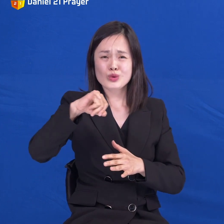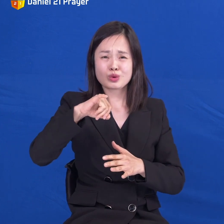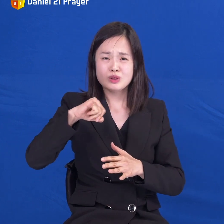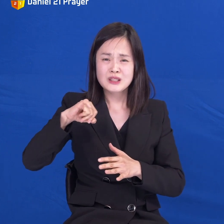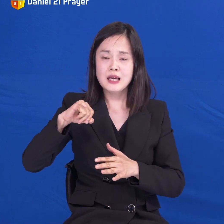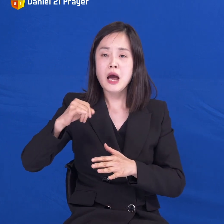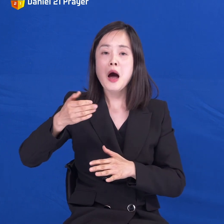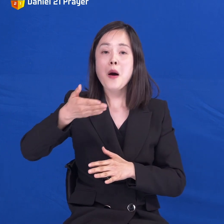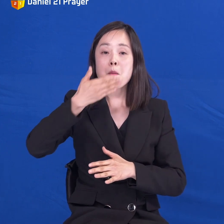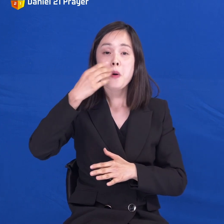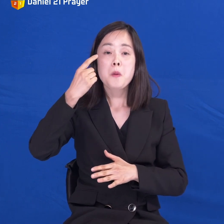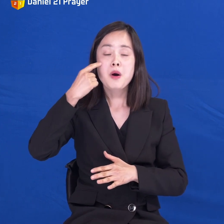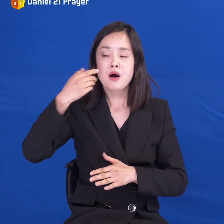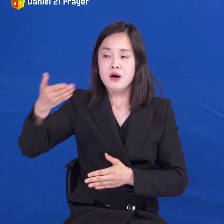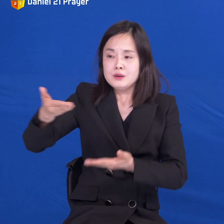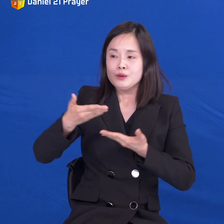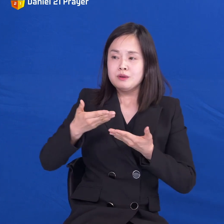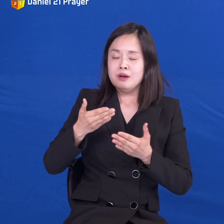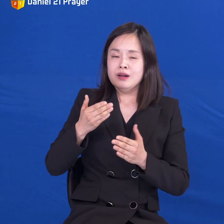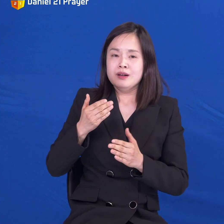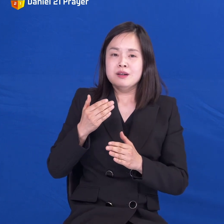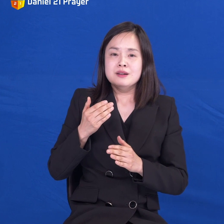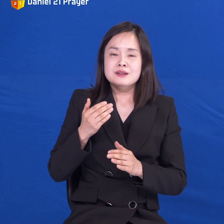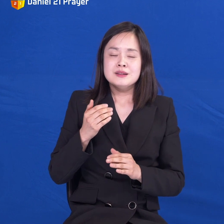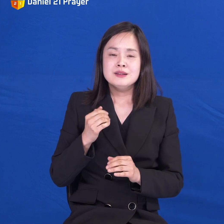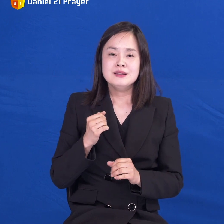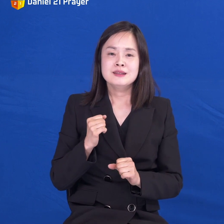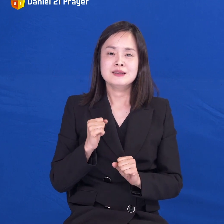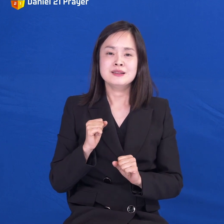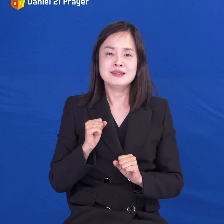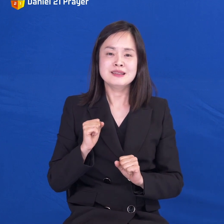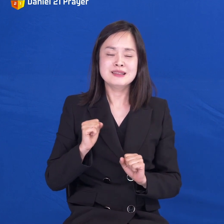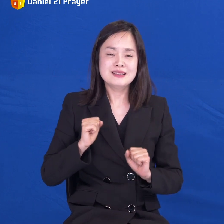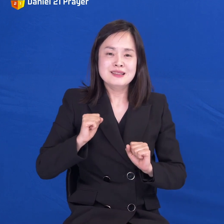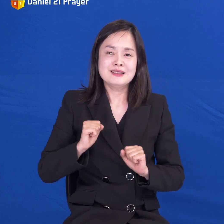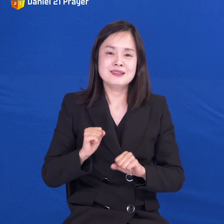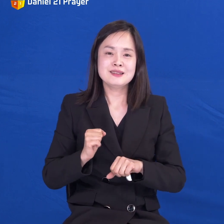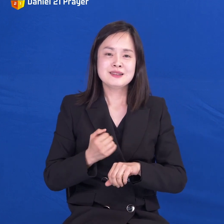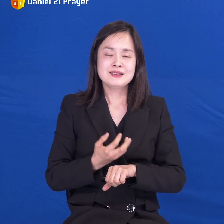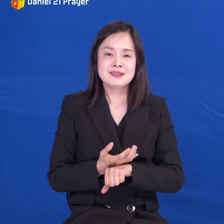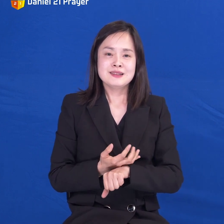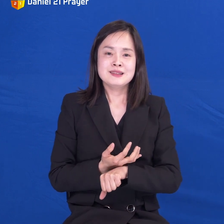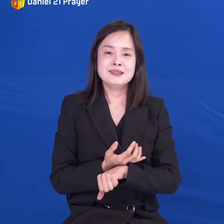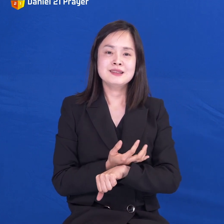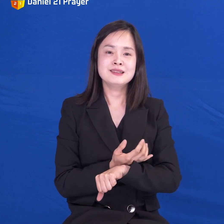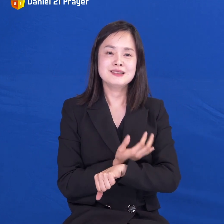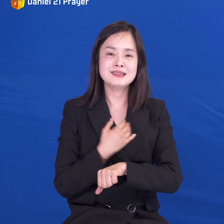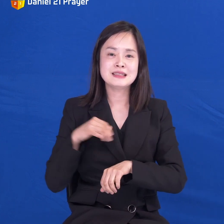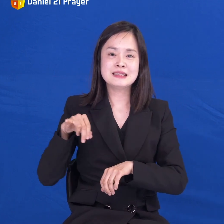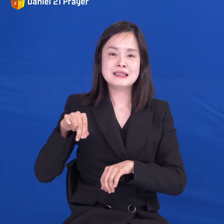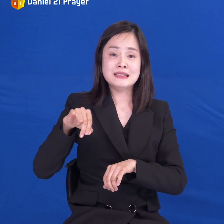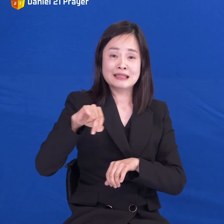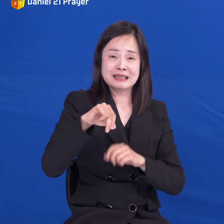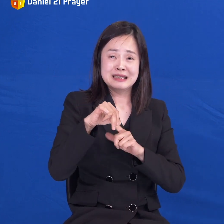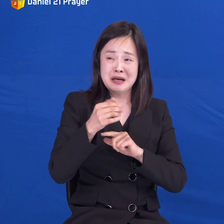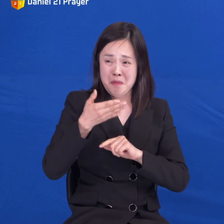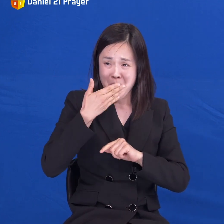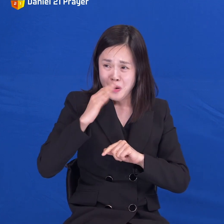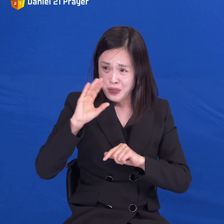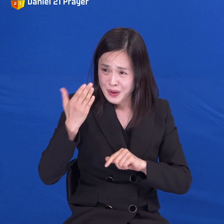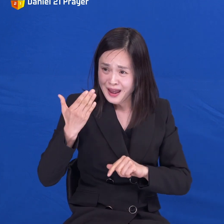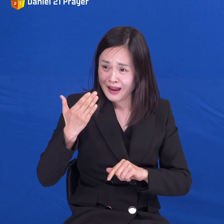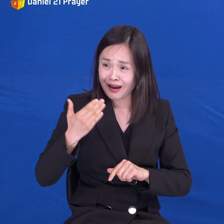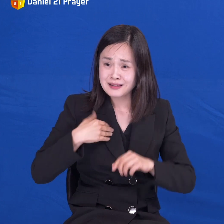받는 것 자체가 끔찍합니다. 그런데 또 여러분, 선교사, 이 직분이 중요합니다.